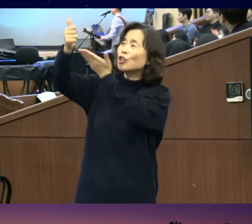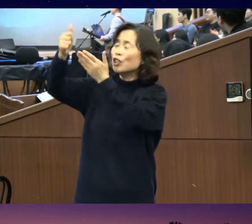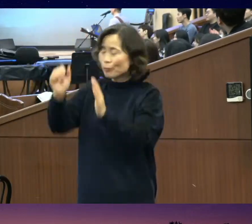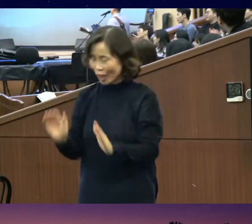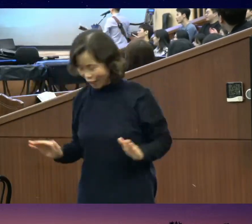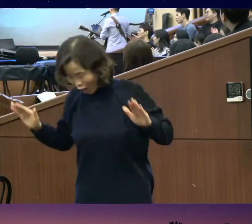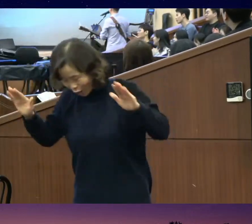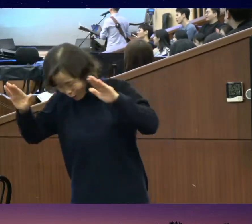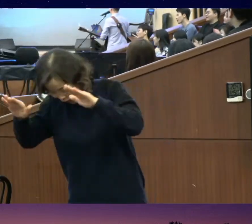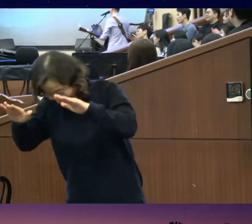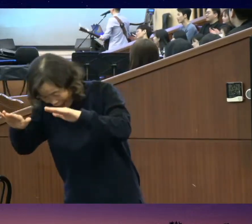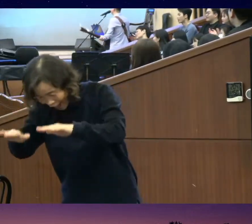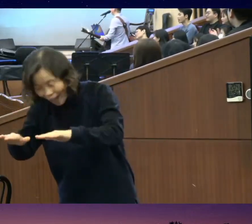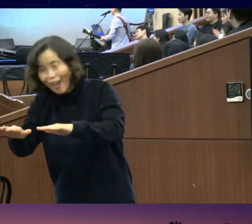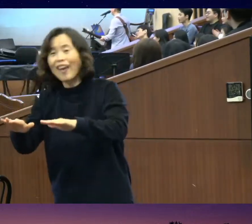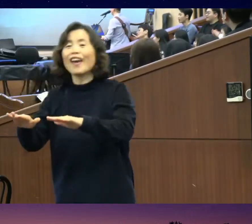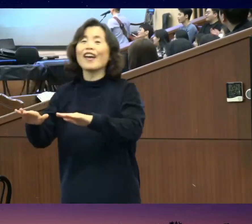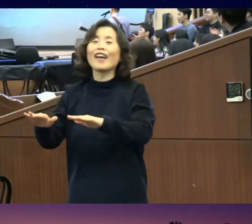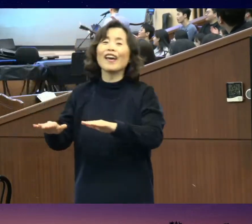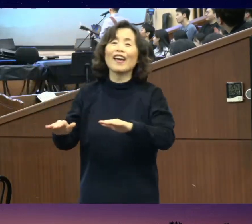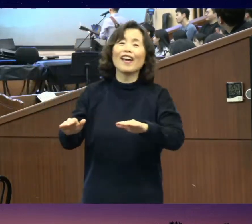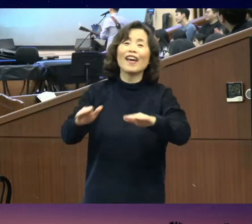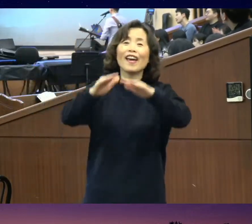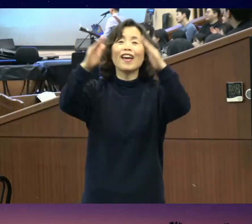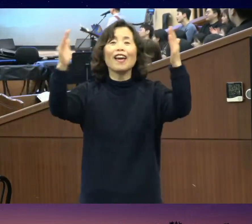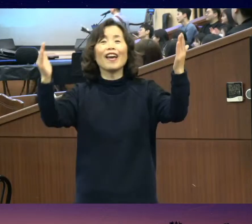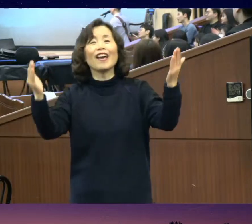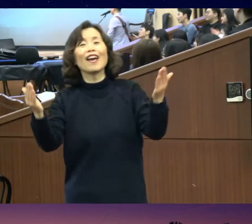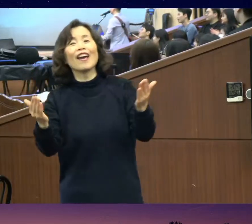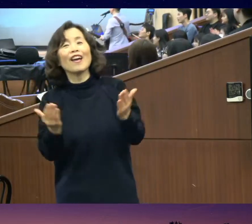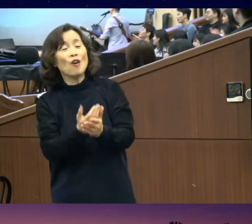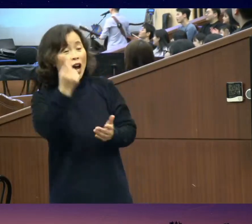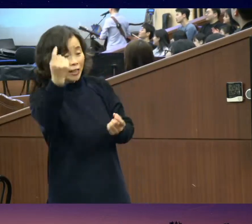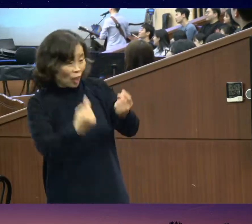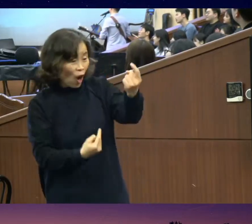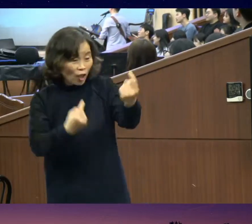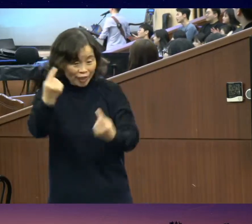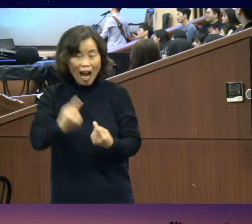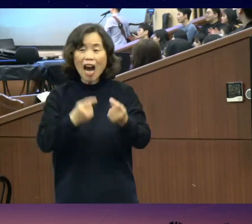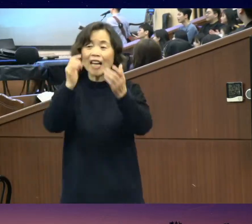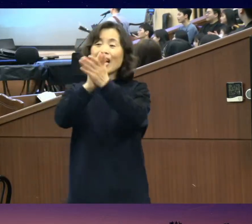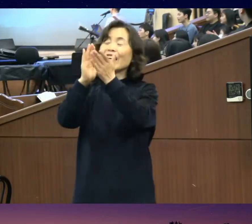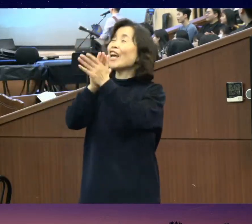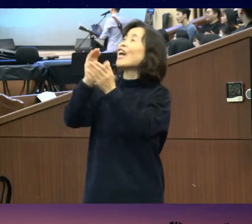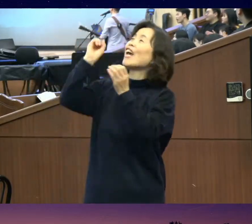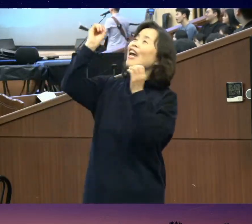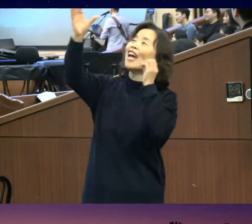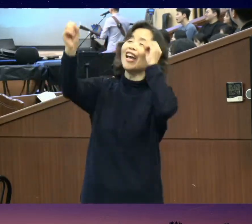주님께 찬양해 다 와서 찬양해